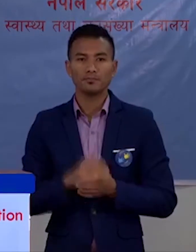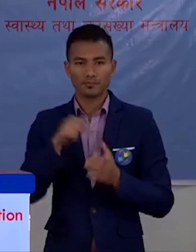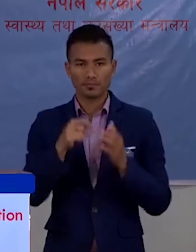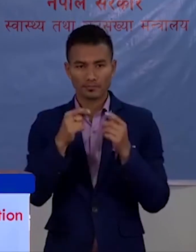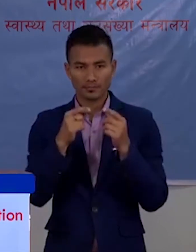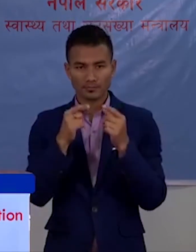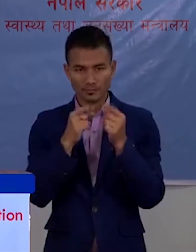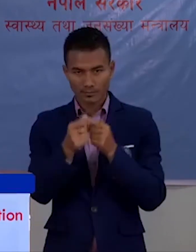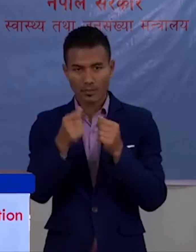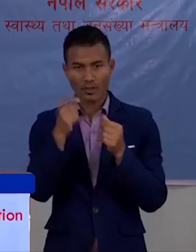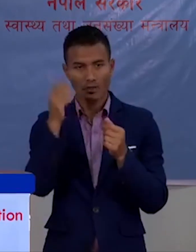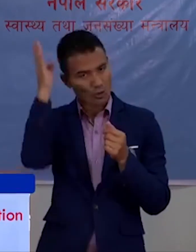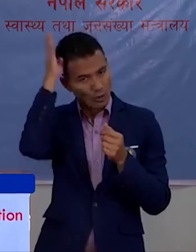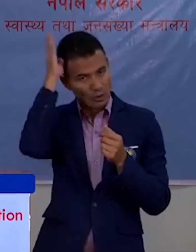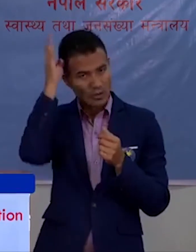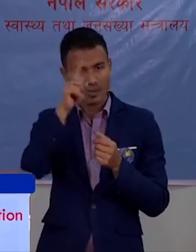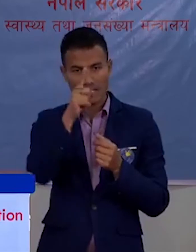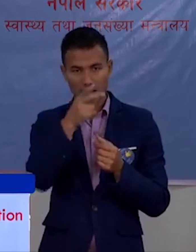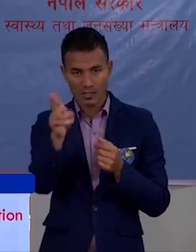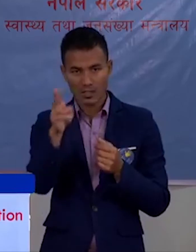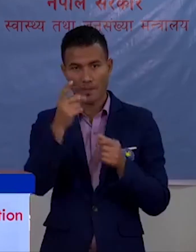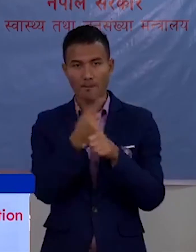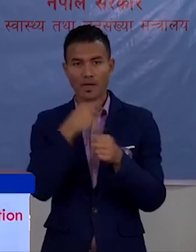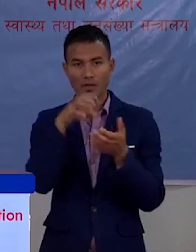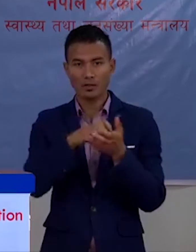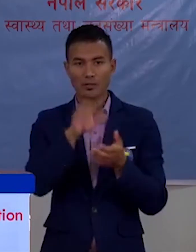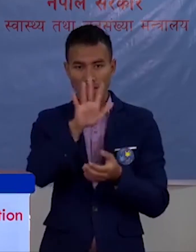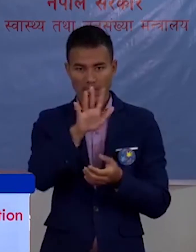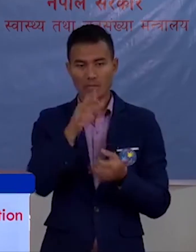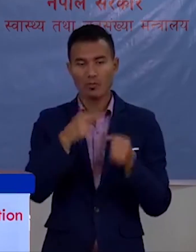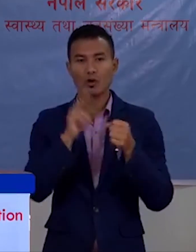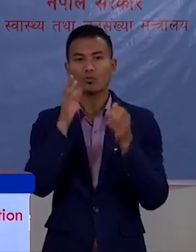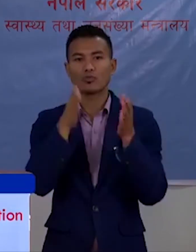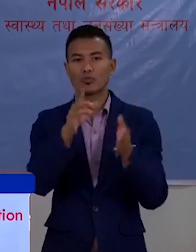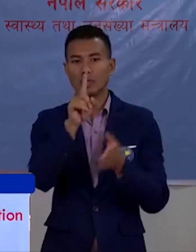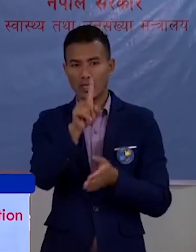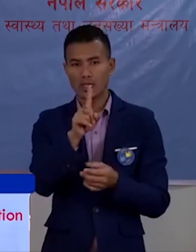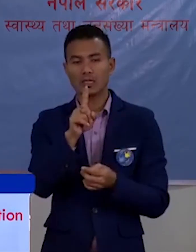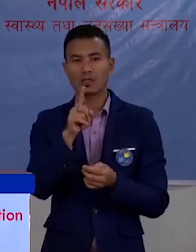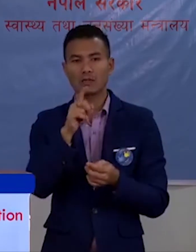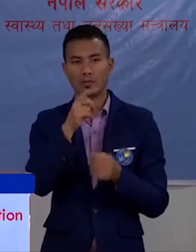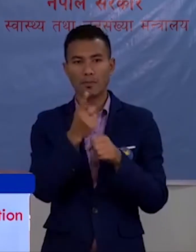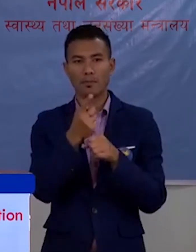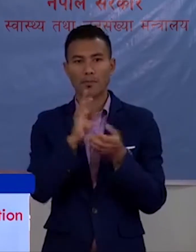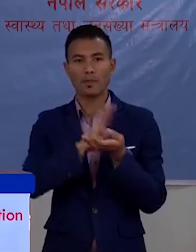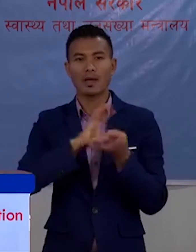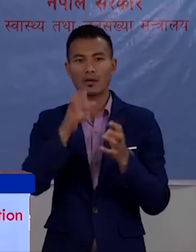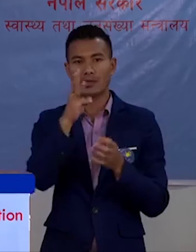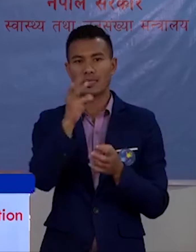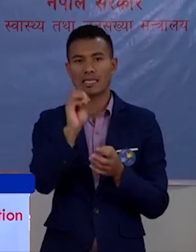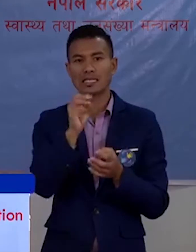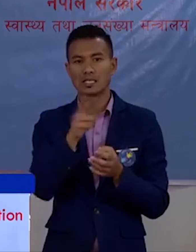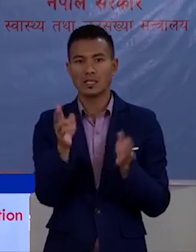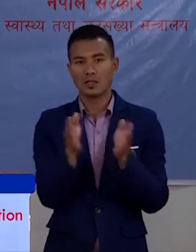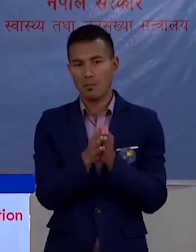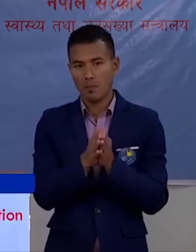हालै धनगढीमा 1 वीरगन्जमा 5 भरतपुरमा 1 र विराटनगरमा 30